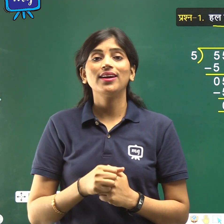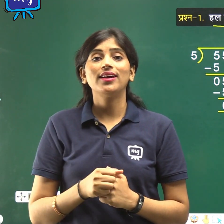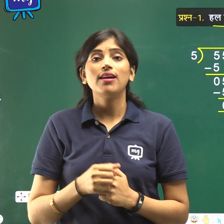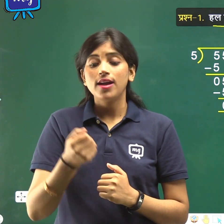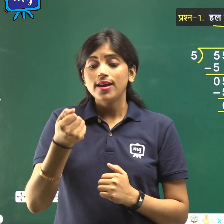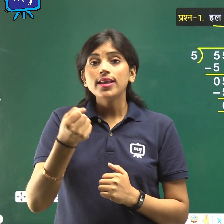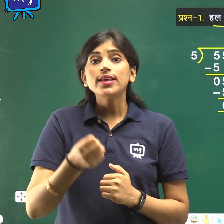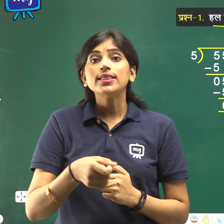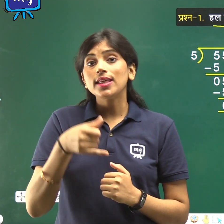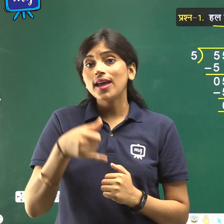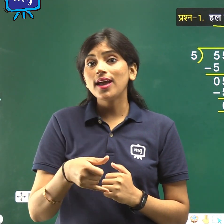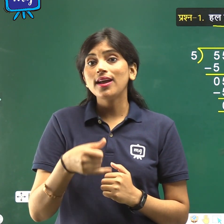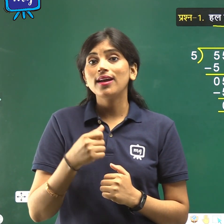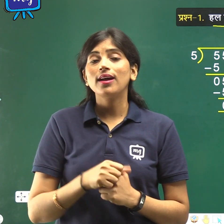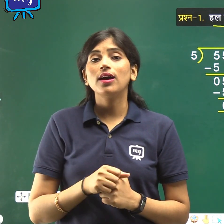कितनी है?